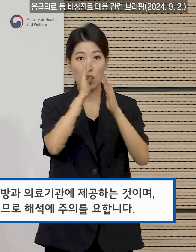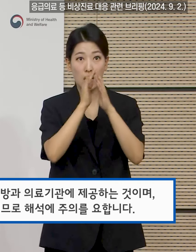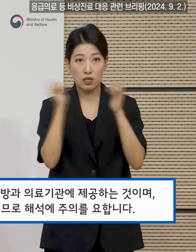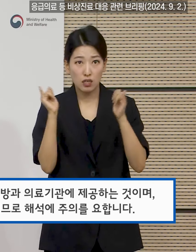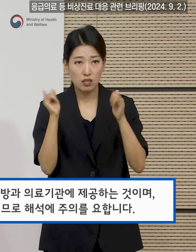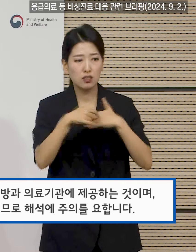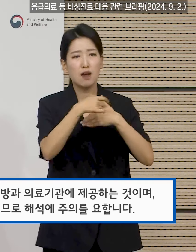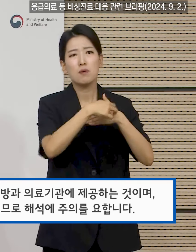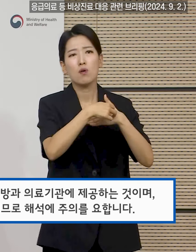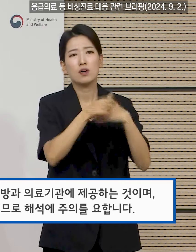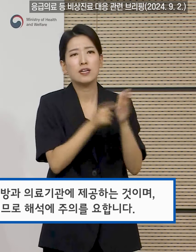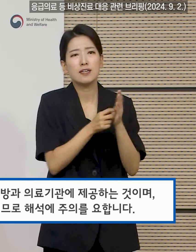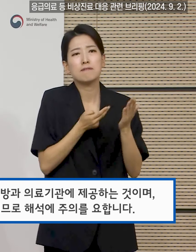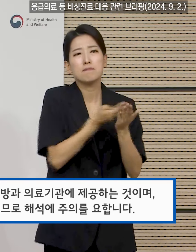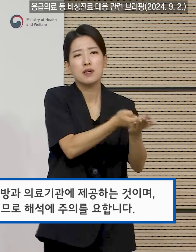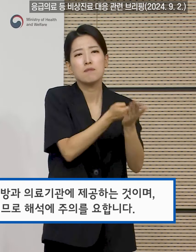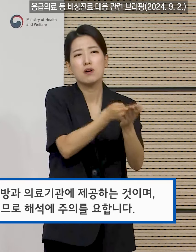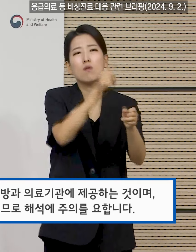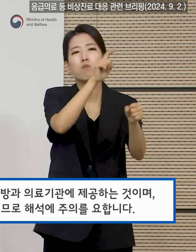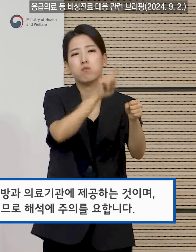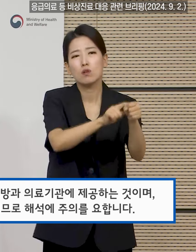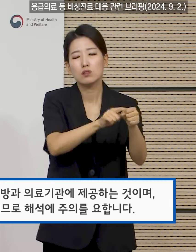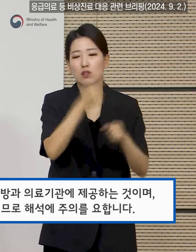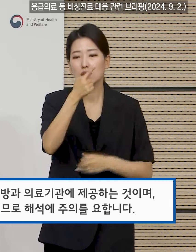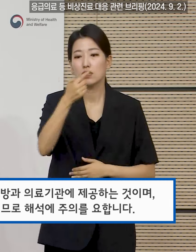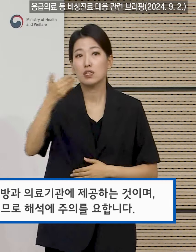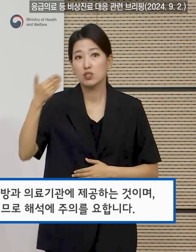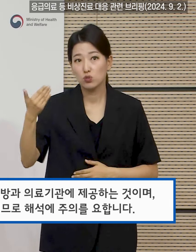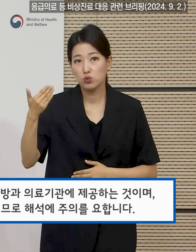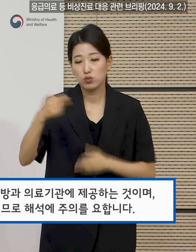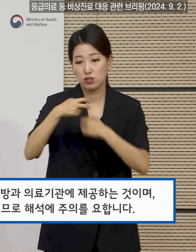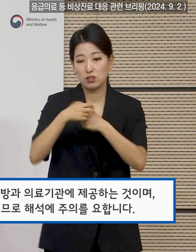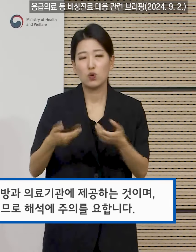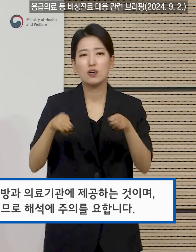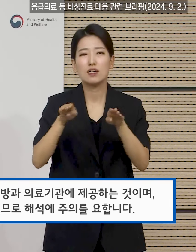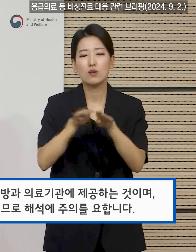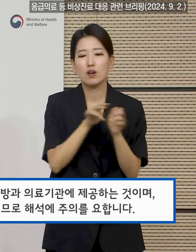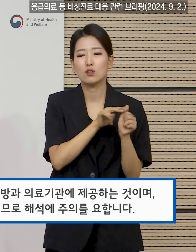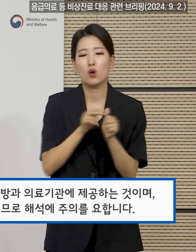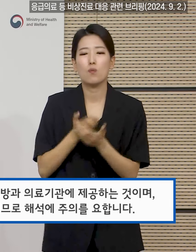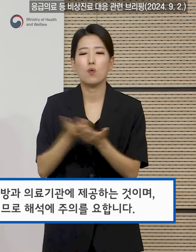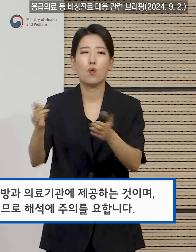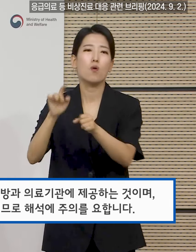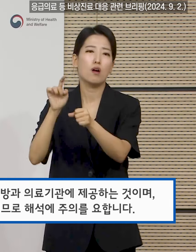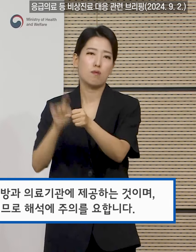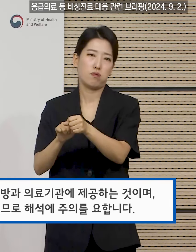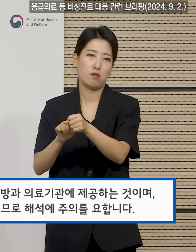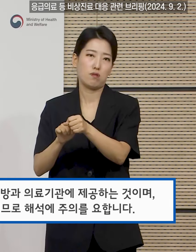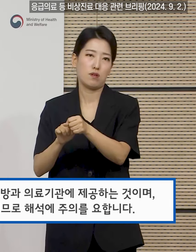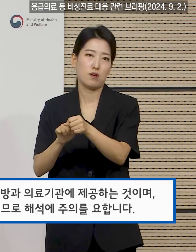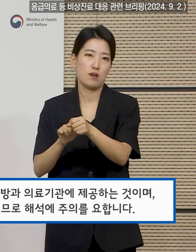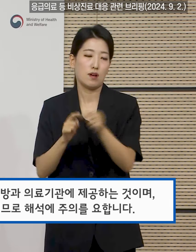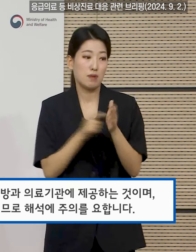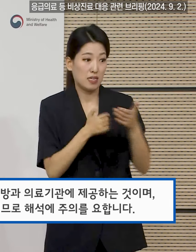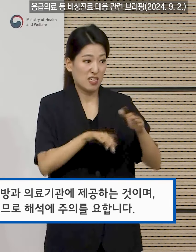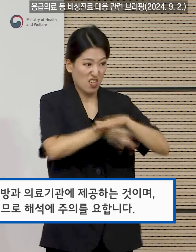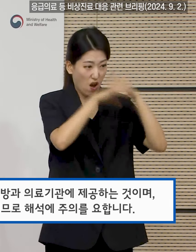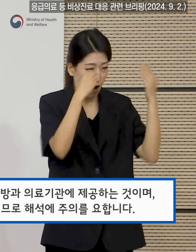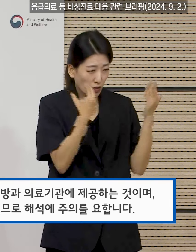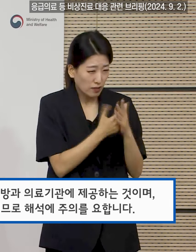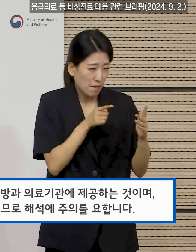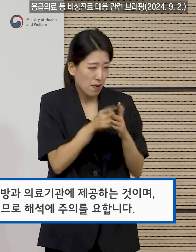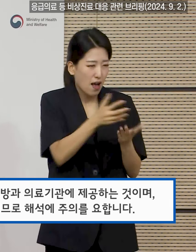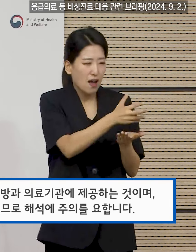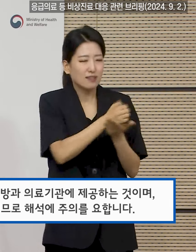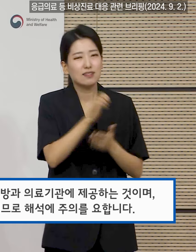전원을 위해 소방과 의료기관에 제공하는 것이며 전반적인 진료 역량을 직접 반영하는 것은 아니므로